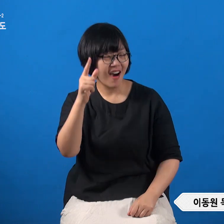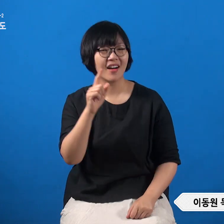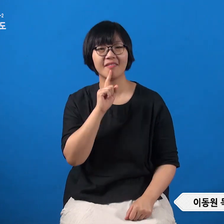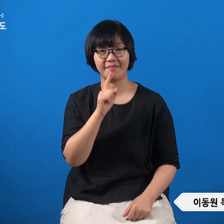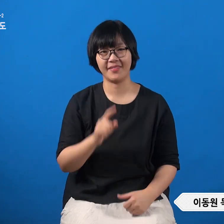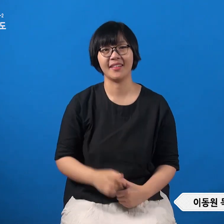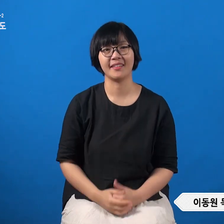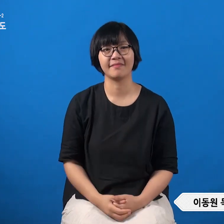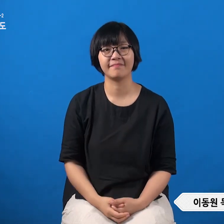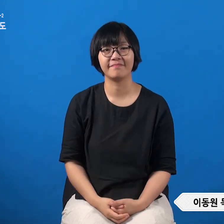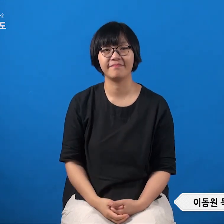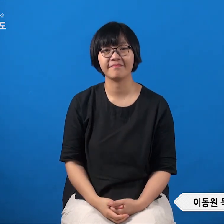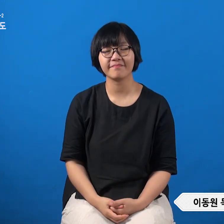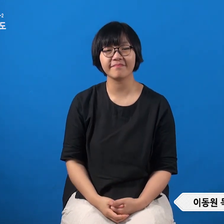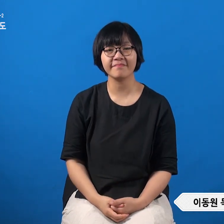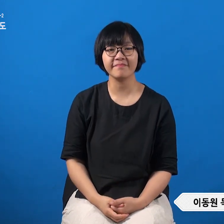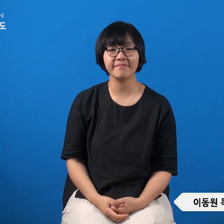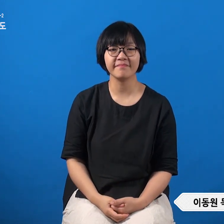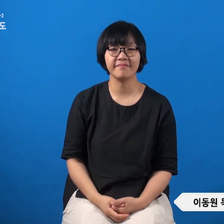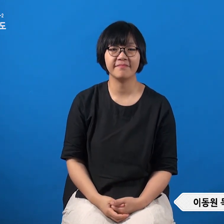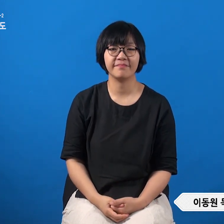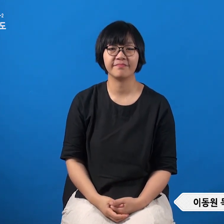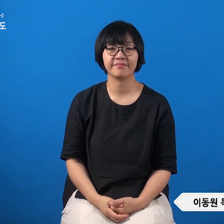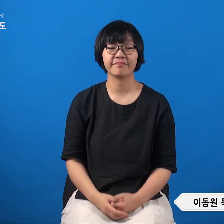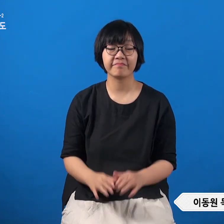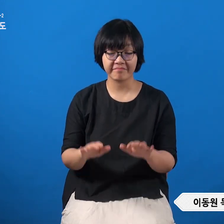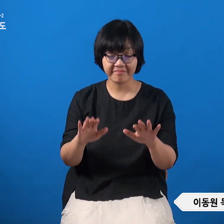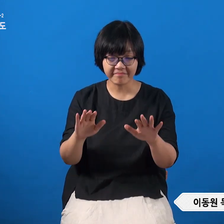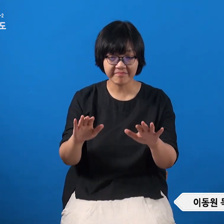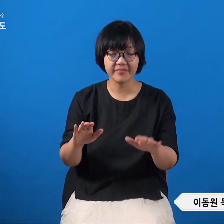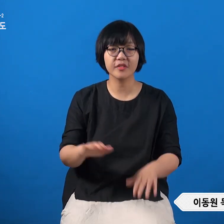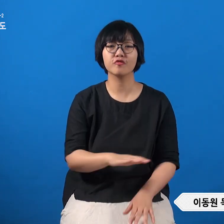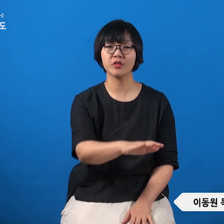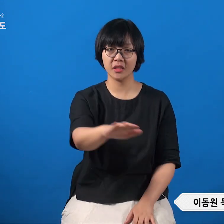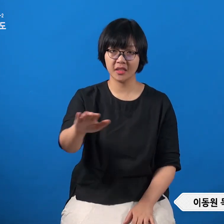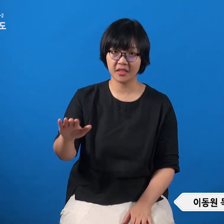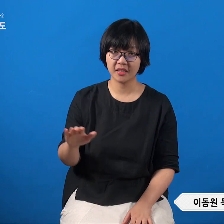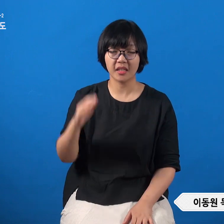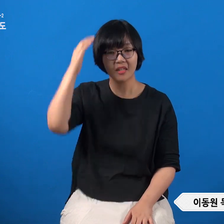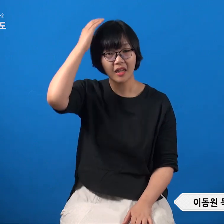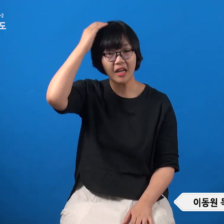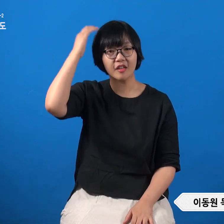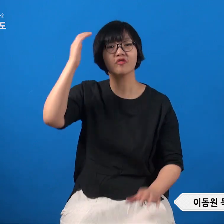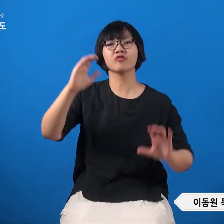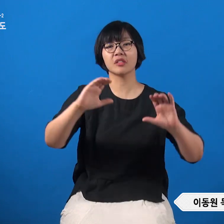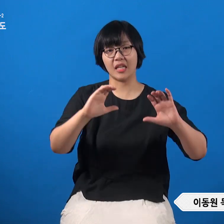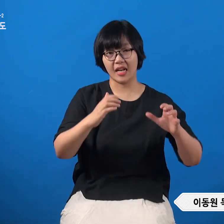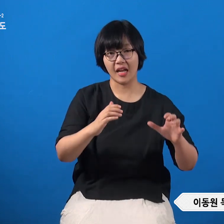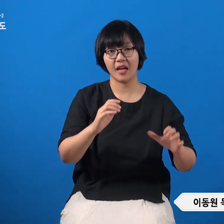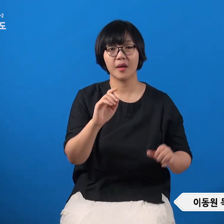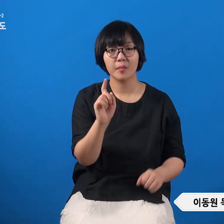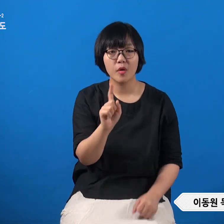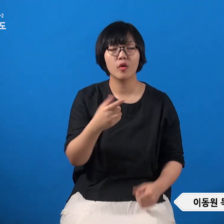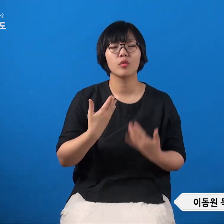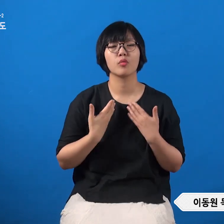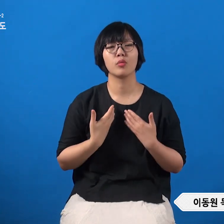네. 어쨌든 우리는 이 나라가 정말 고요한 나라.